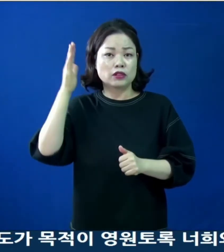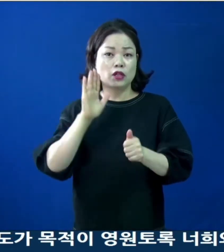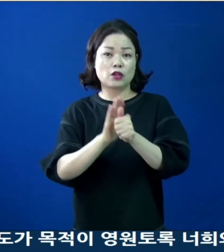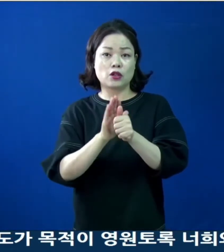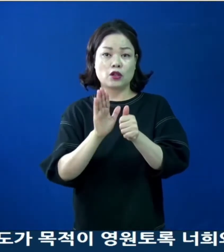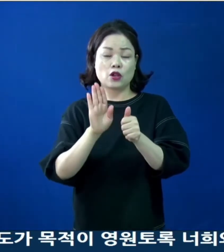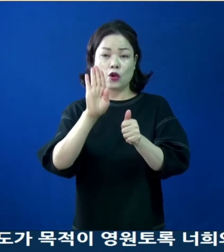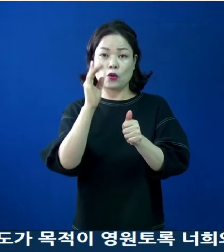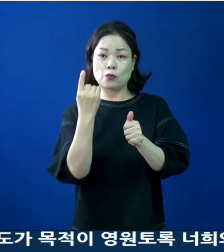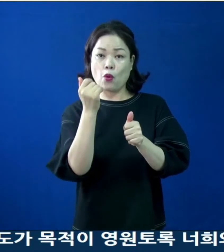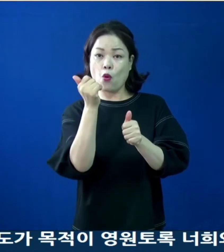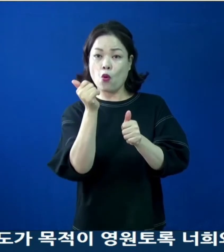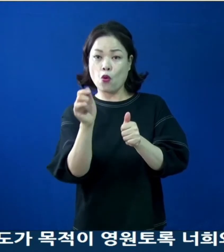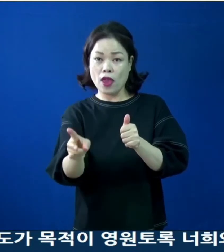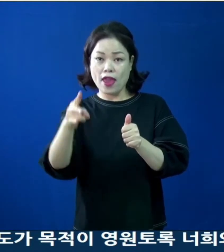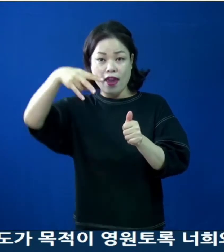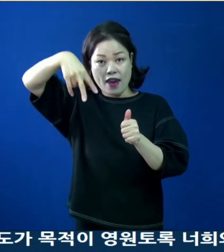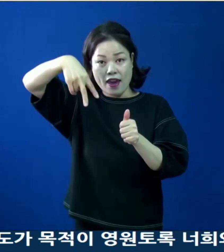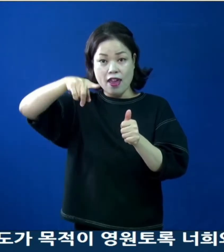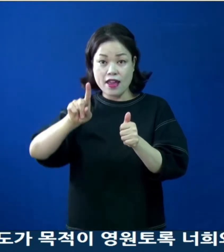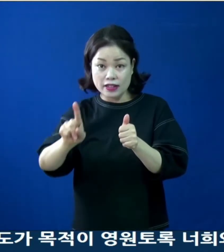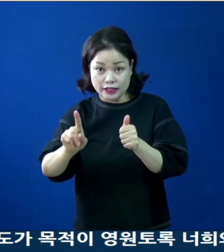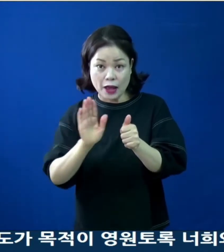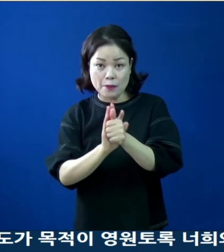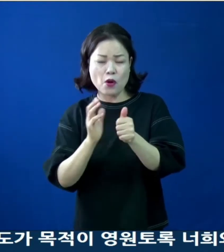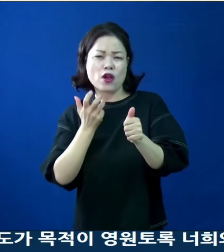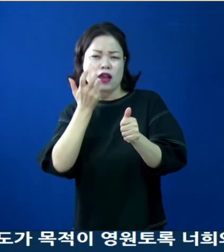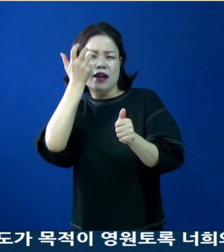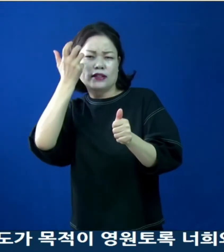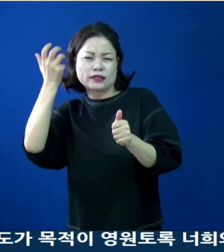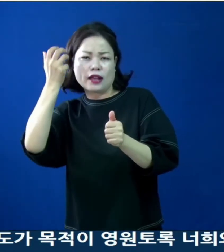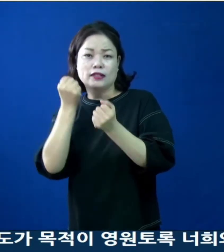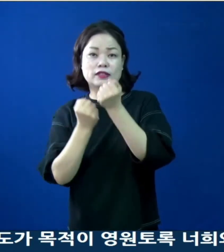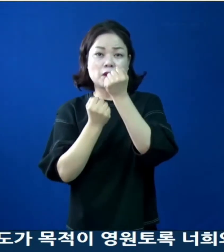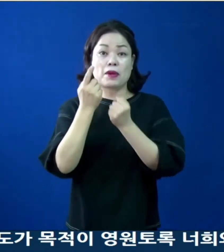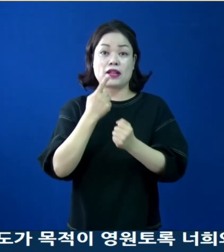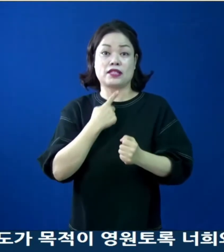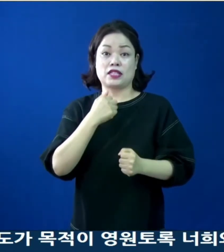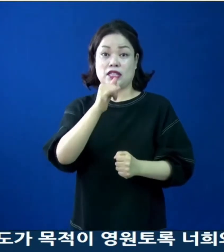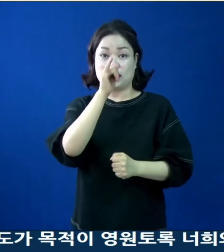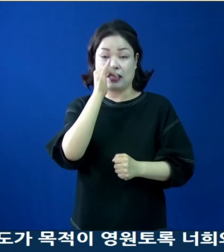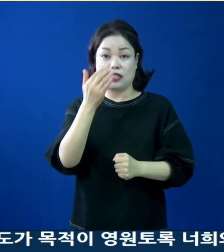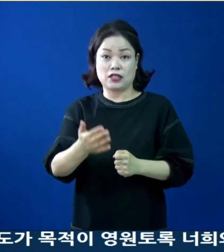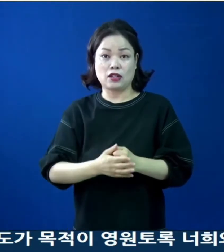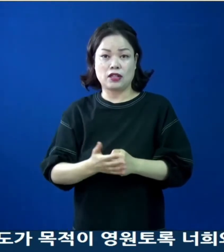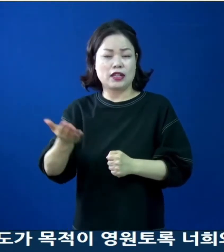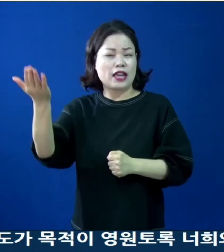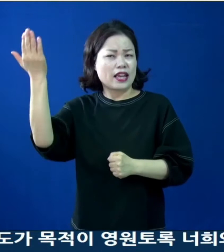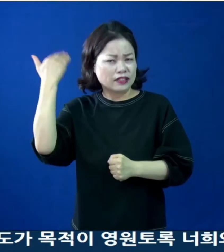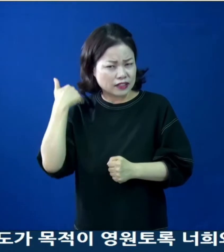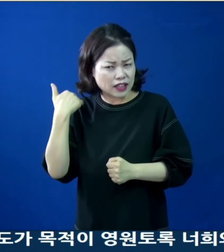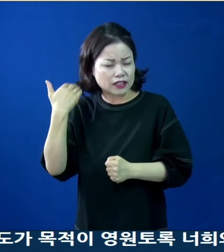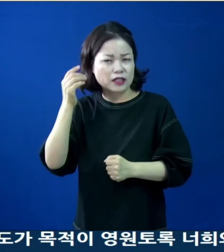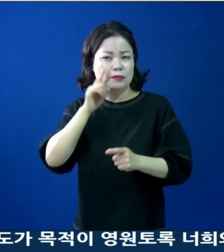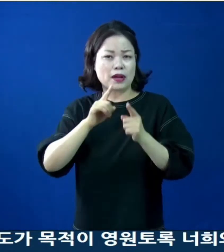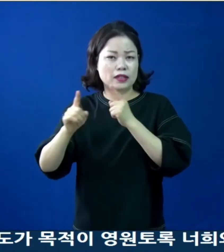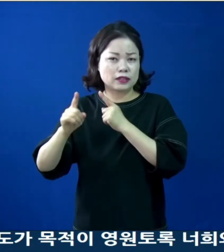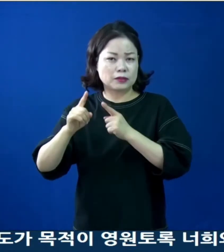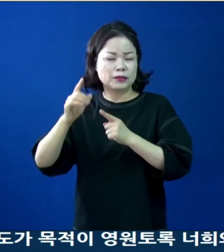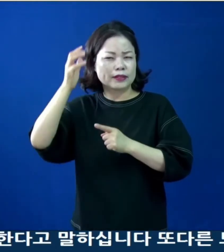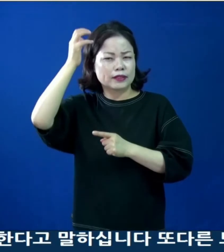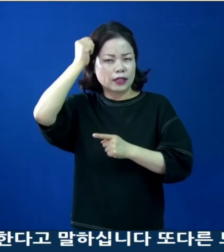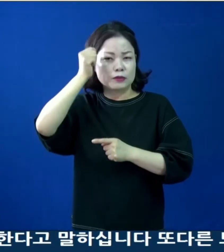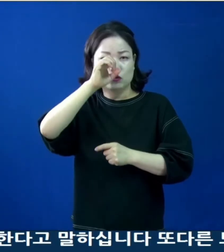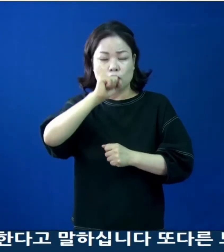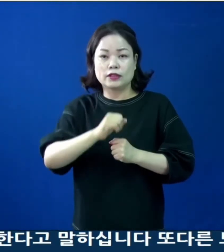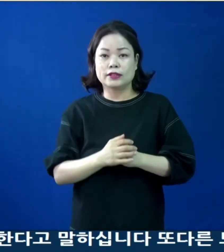보혜사를 설명하시면서 파라클레토스 설명하신 적이 있습니다. 그 기억을 가지고 오늘 말씀을 보면 좀 더 좋을